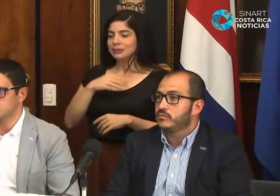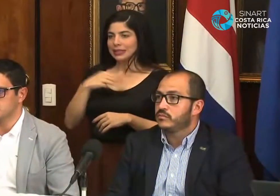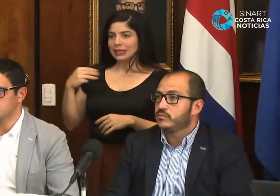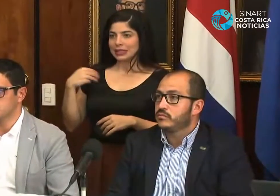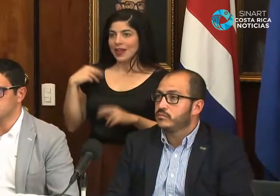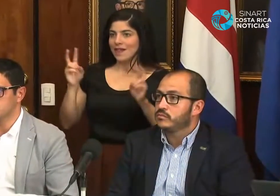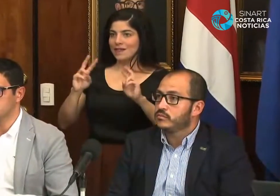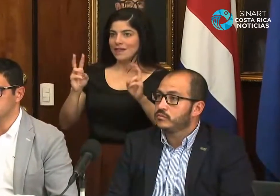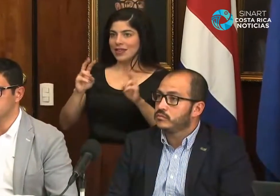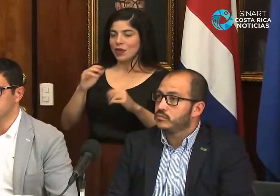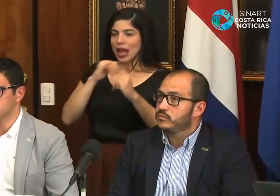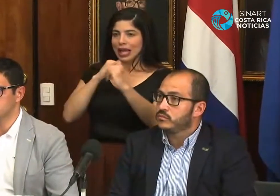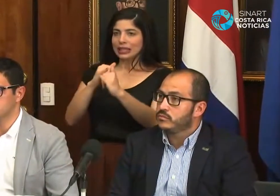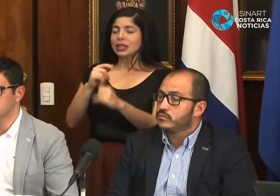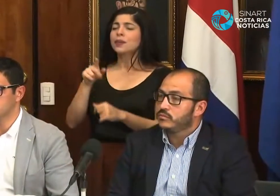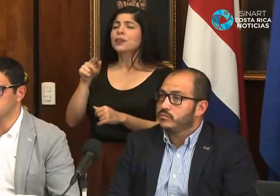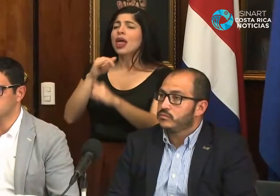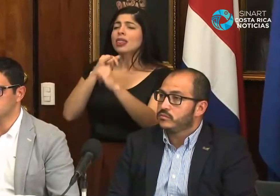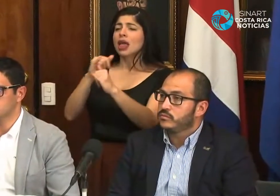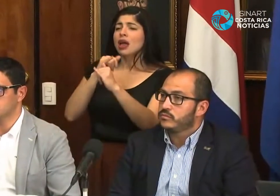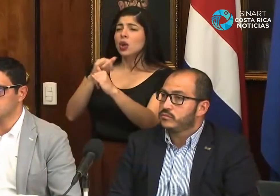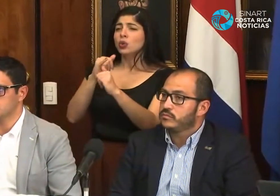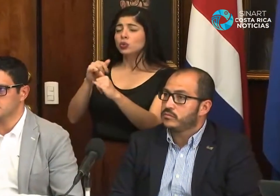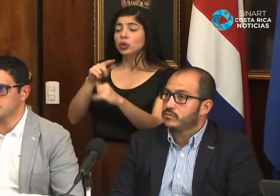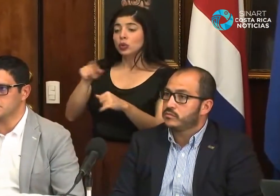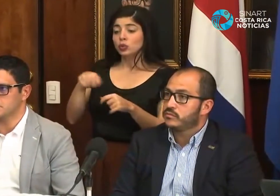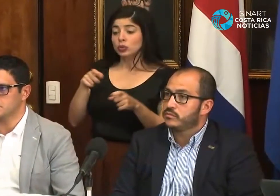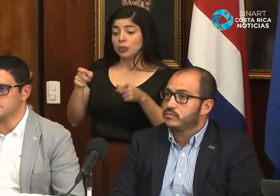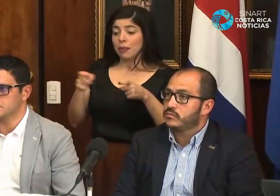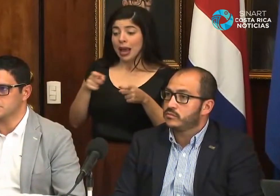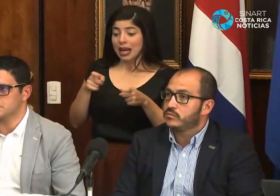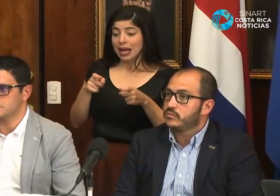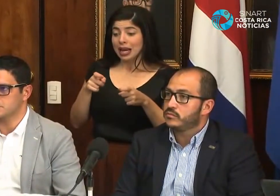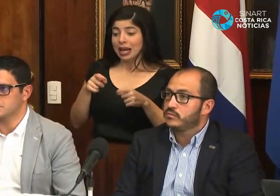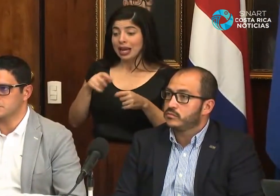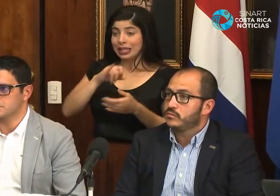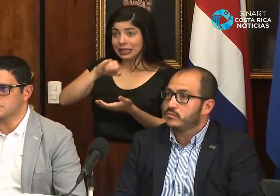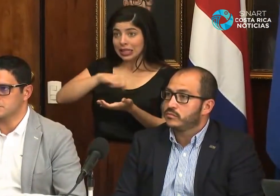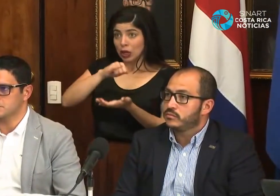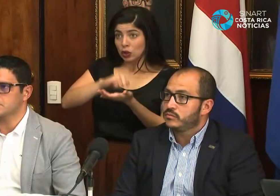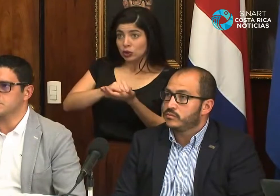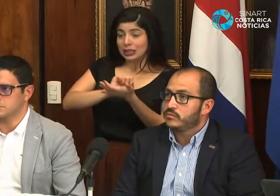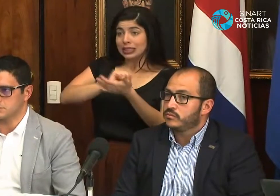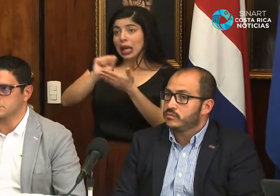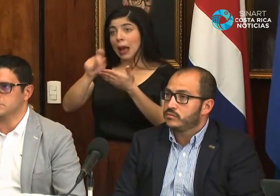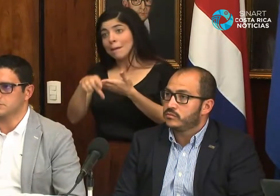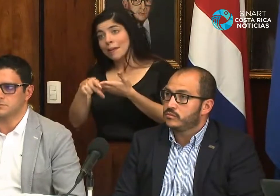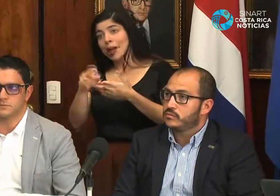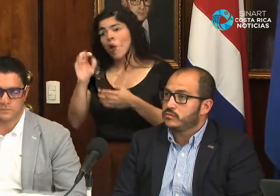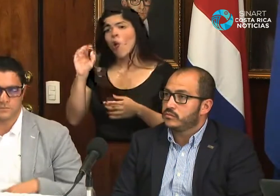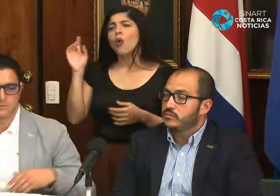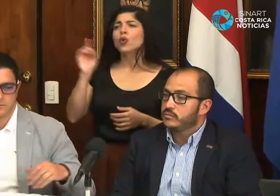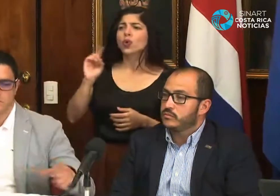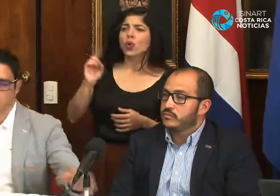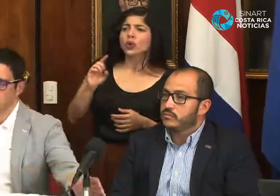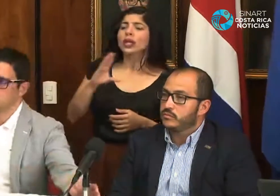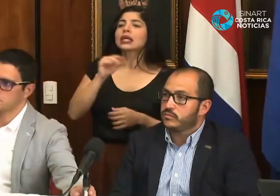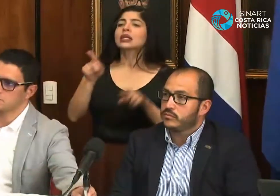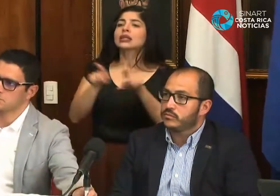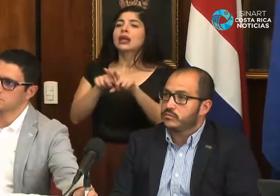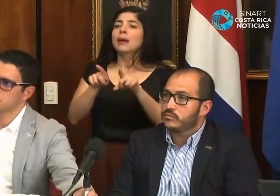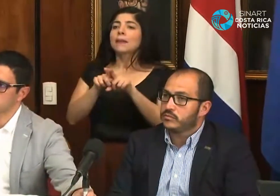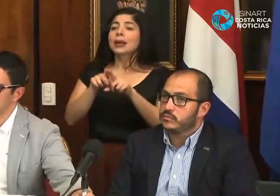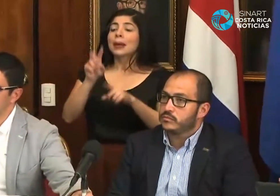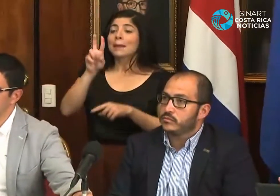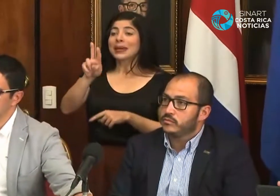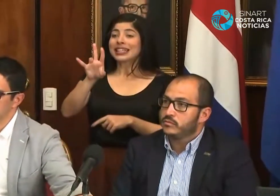Noticias. Con respecto a las denuncias que se han recibido, manejado principalmente en el área de San José, San Pedro o en qué lugares, y también con respecto a